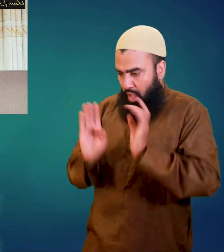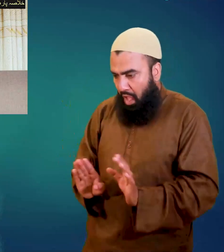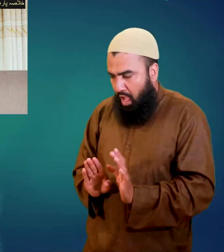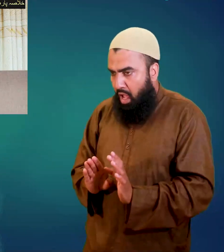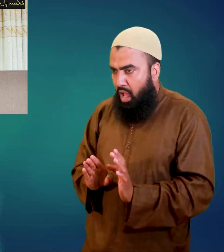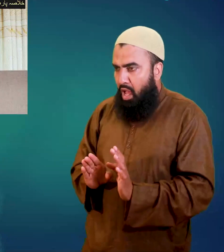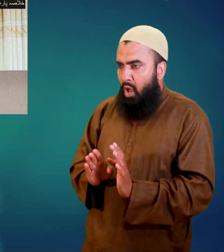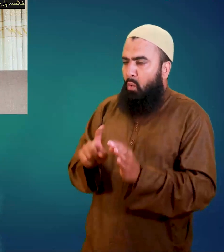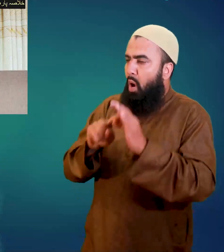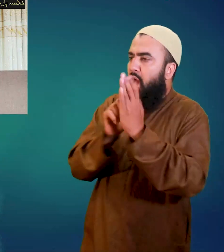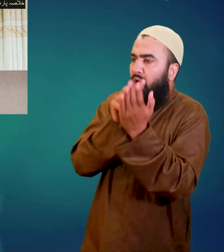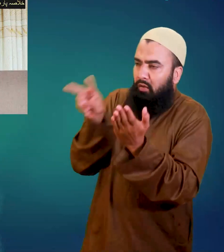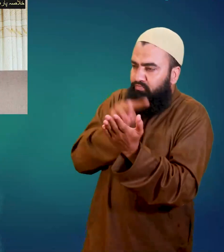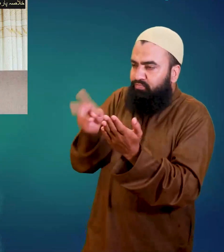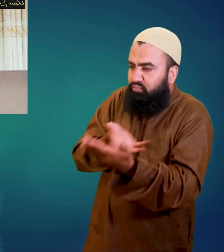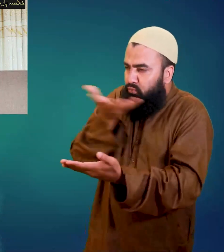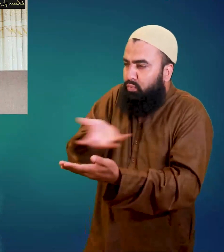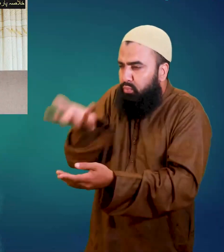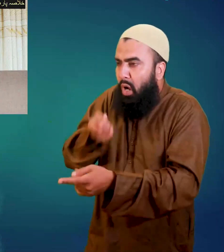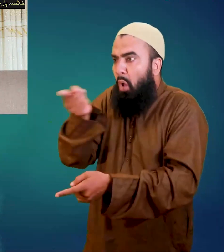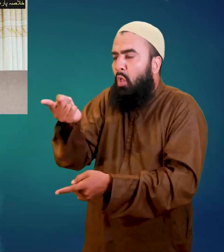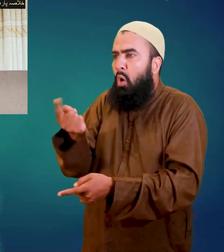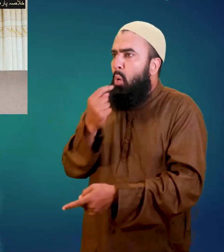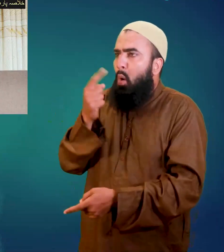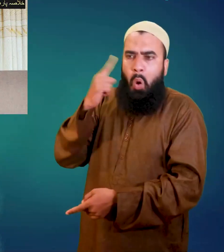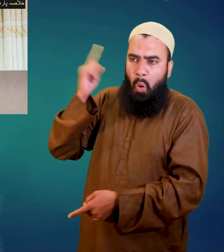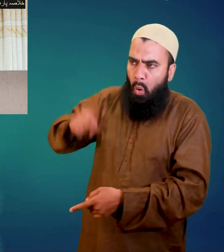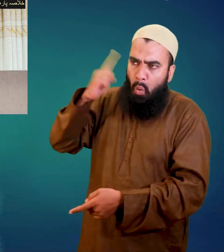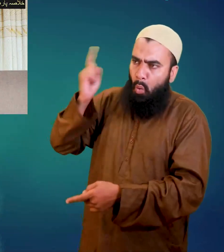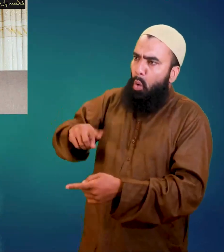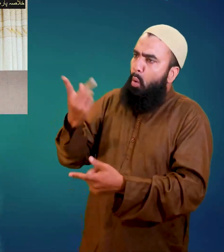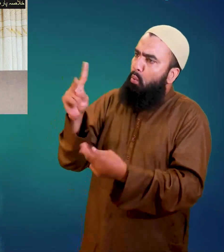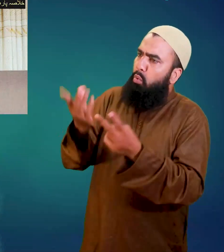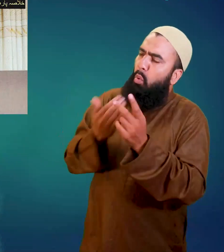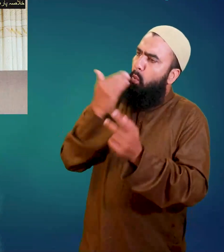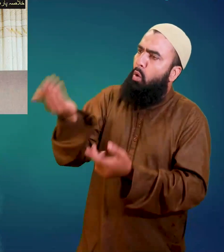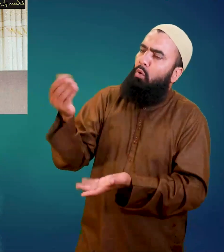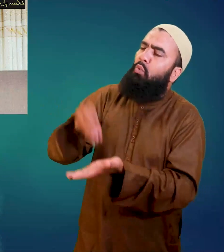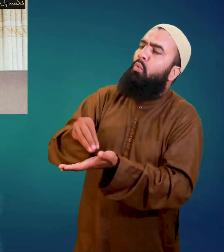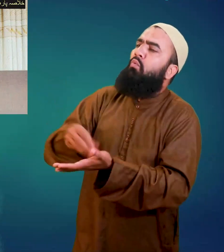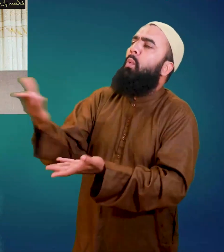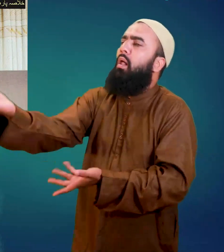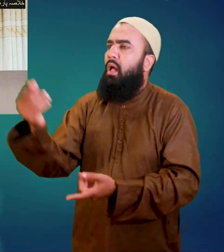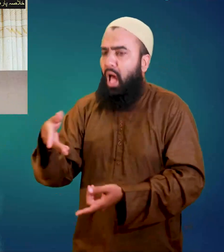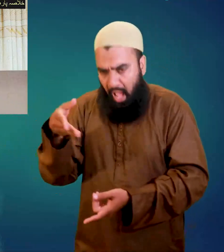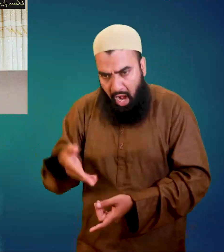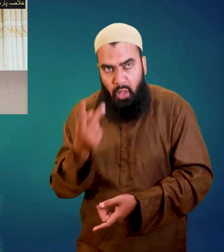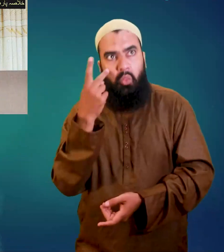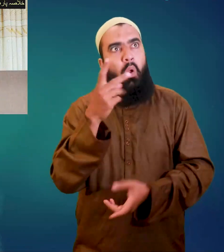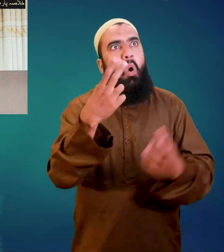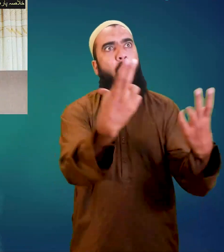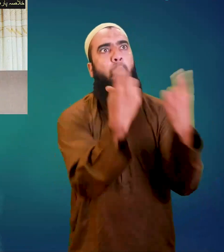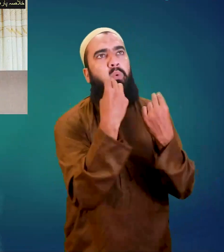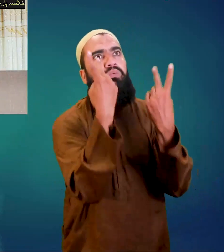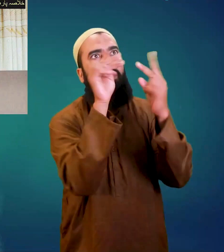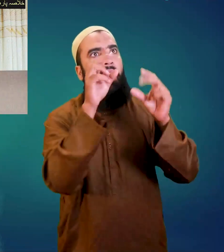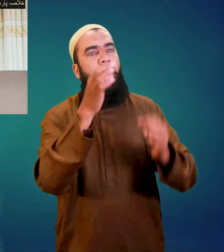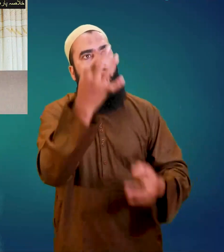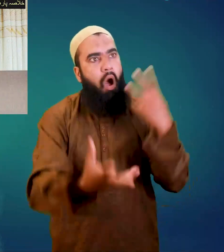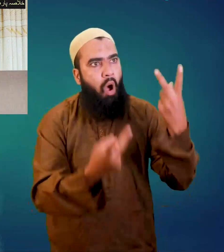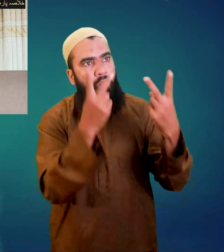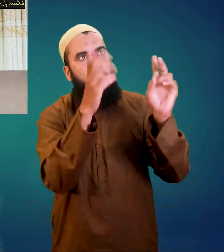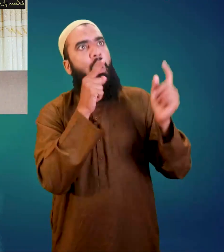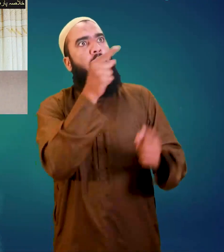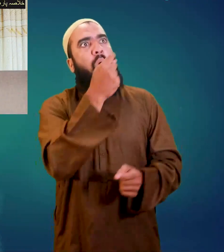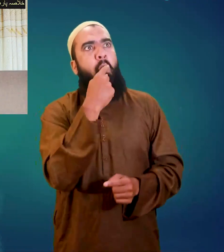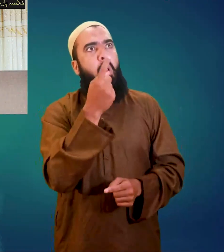ہو اور اپنے سامنے عذاب دیکھ رہے ہو تو تم اس سے انکار کر رہے ہو۔ پھر اگلی آیت کے اندر فرمایا گیا کہ پھر ان کو